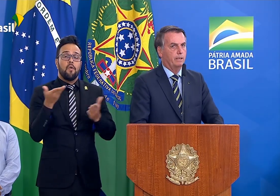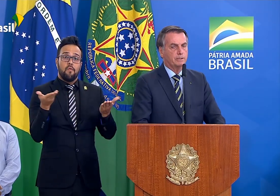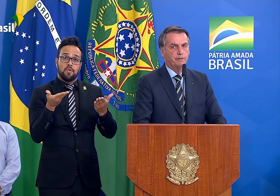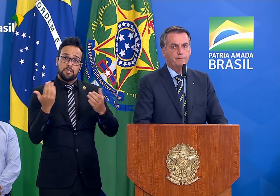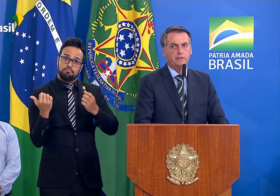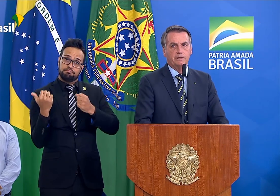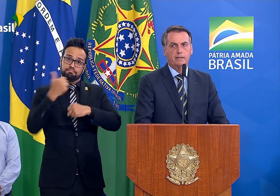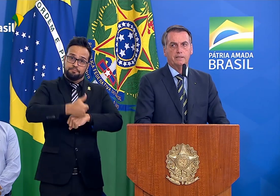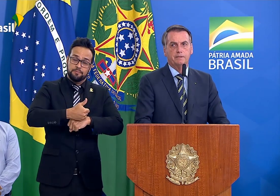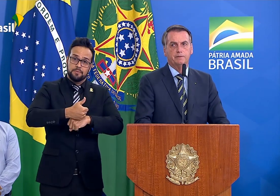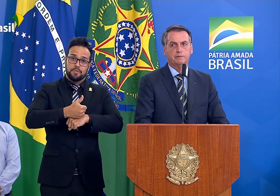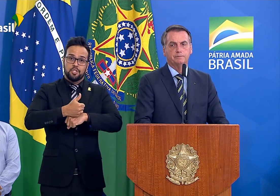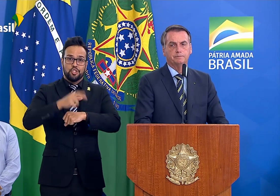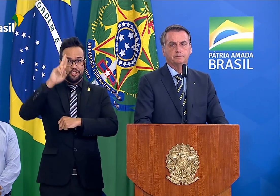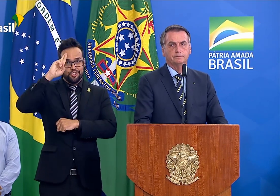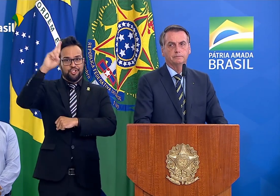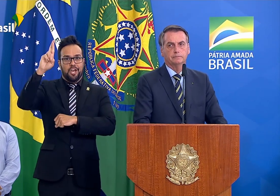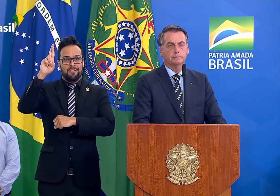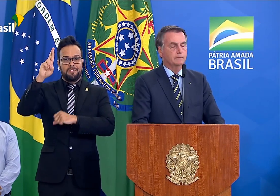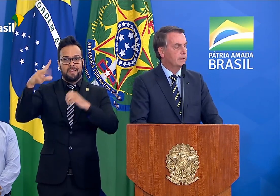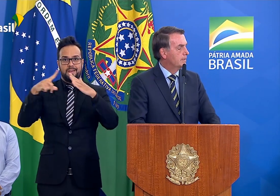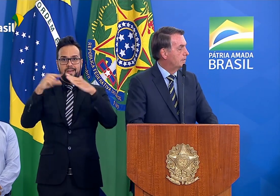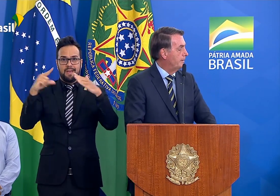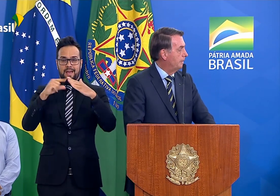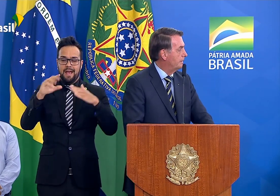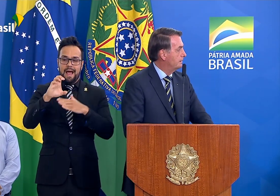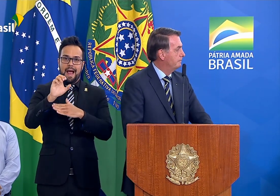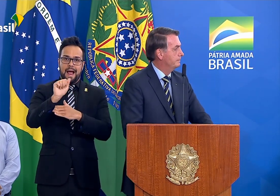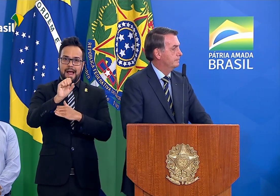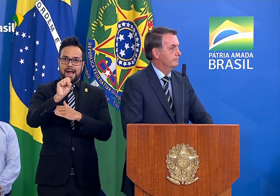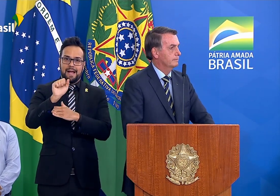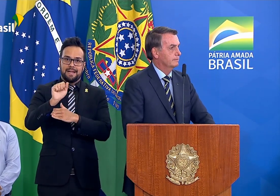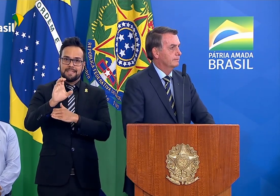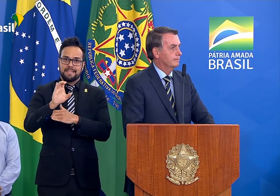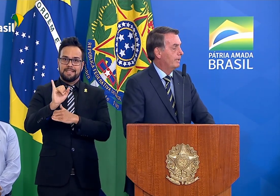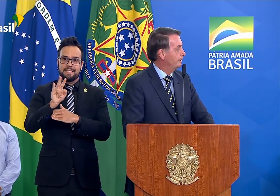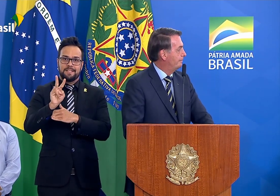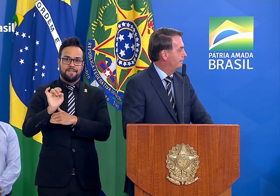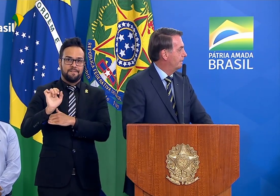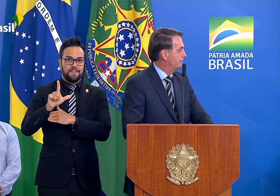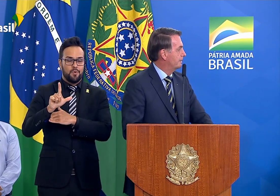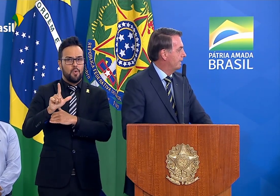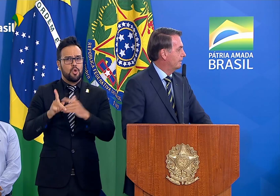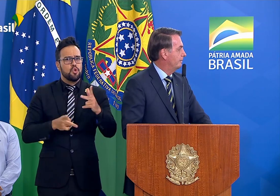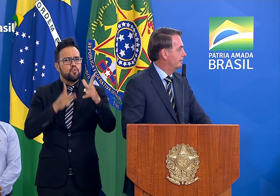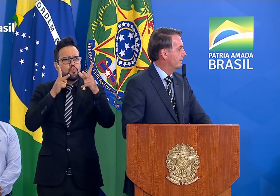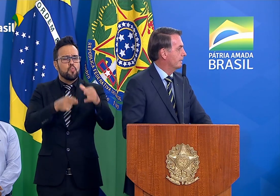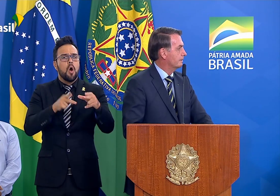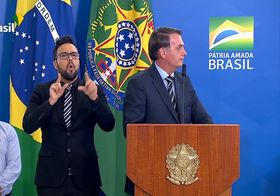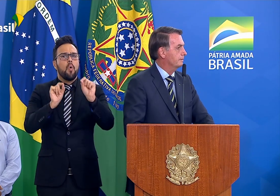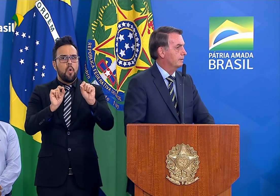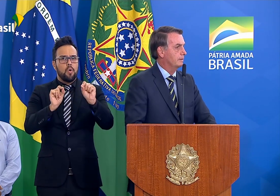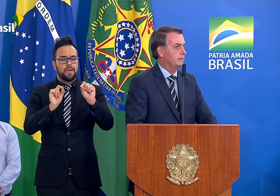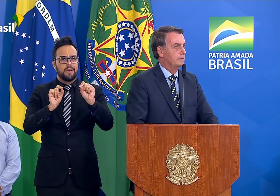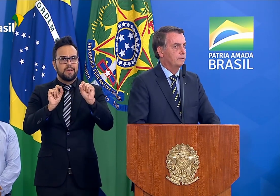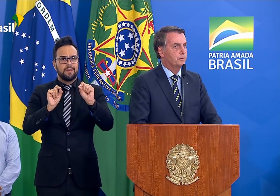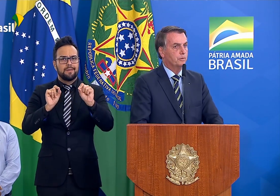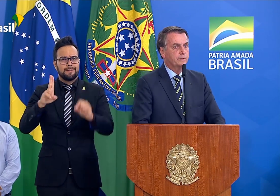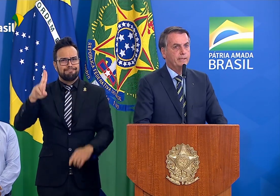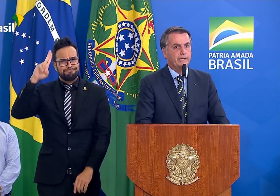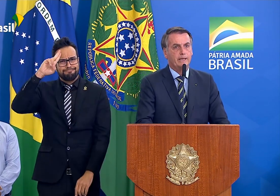a chefia da Casa Civil, semelhante à chefia do Estado-Maior do Exército.